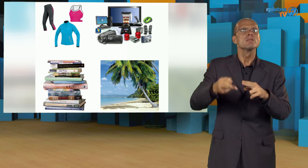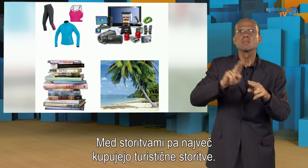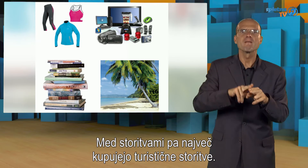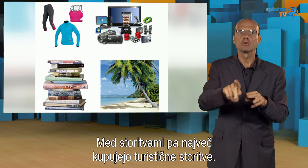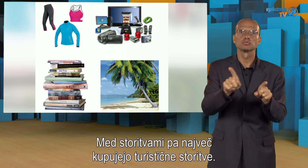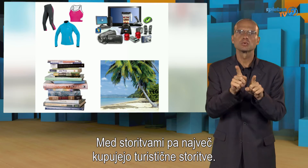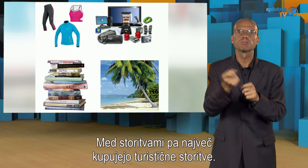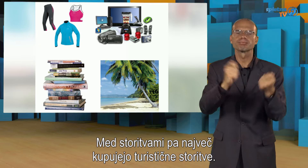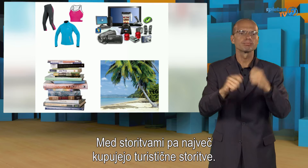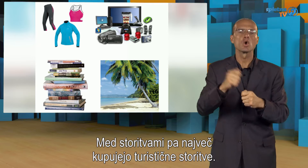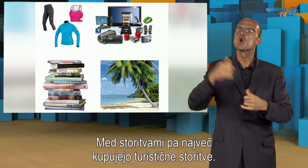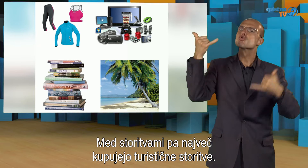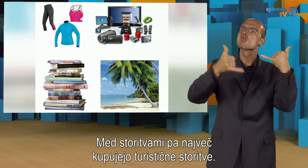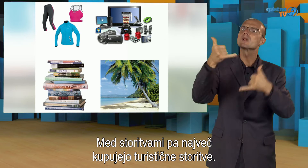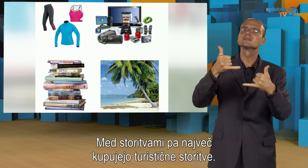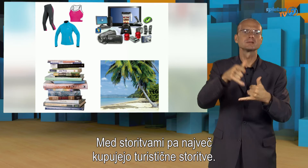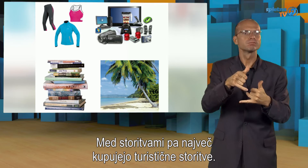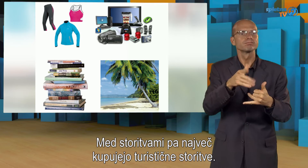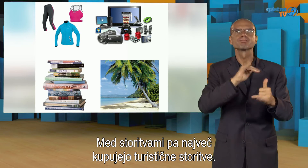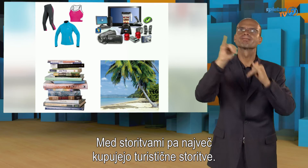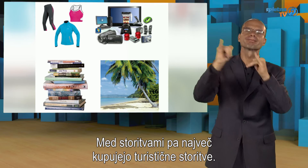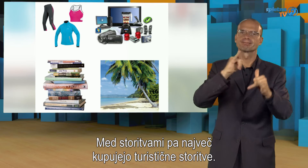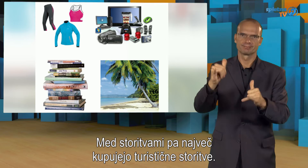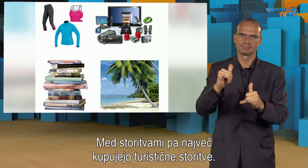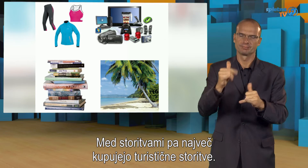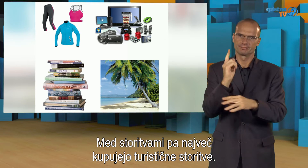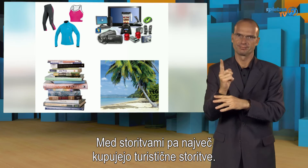Med storitvami pa največ kupujejo turistične storitve.